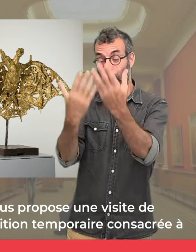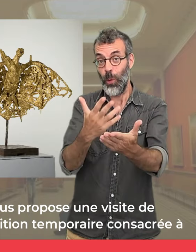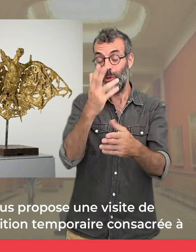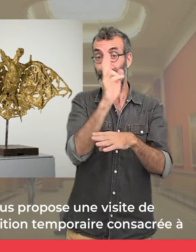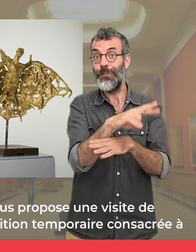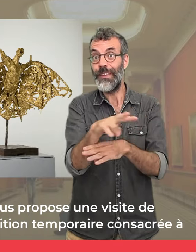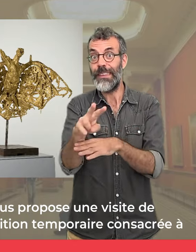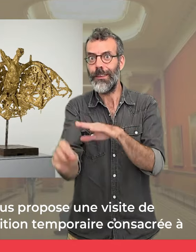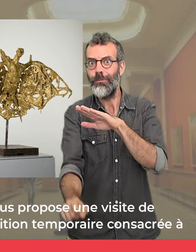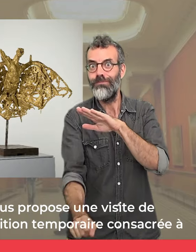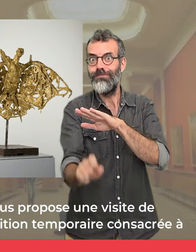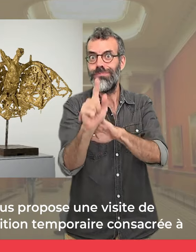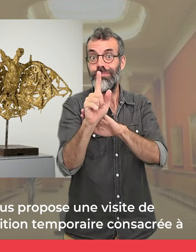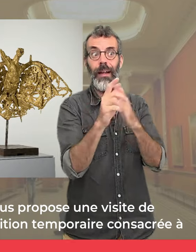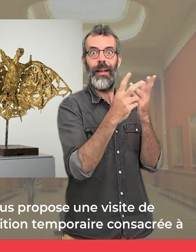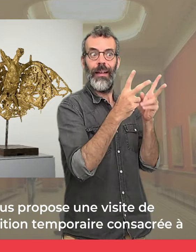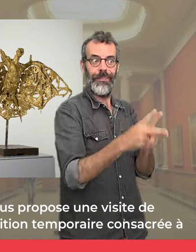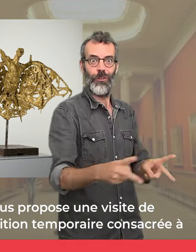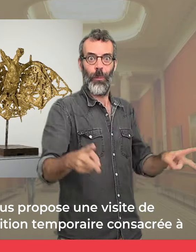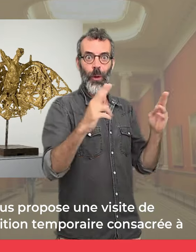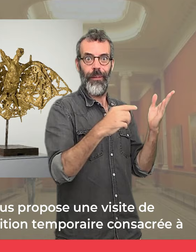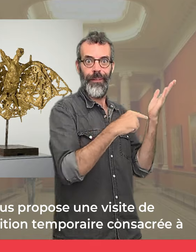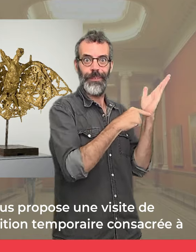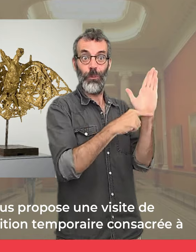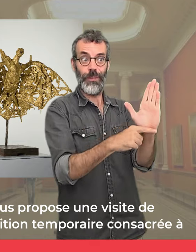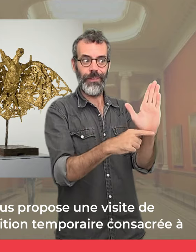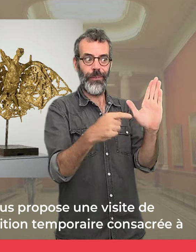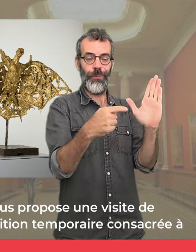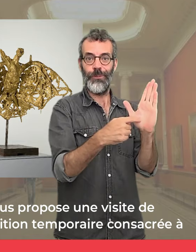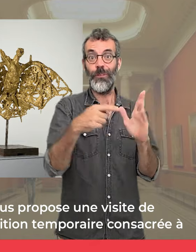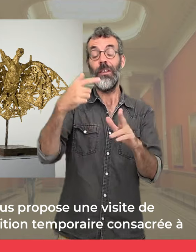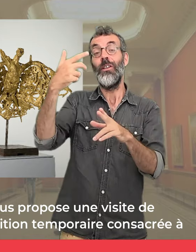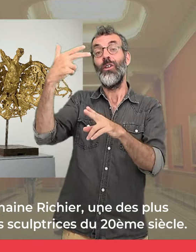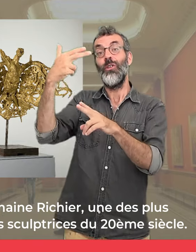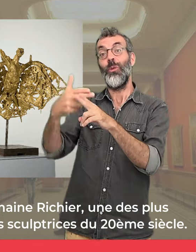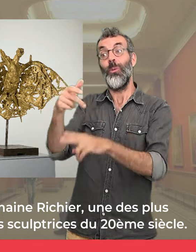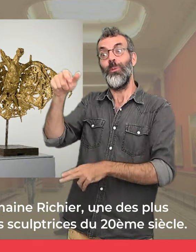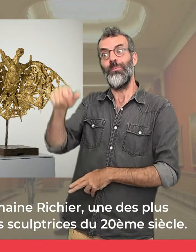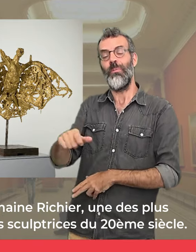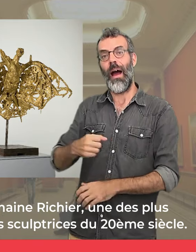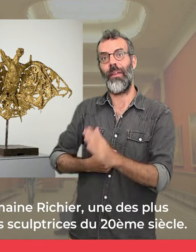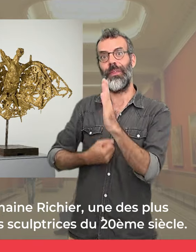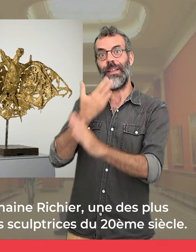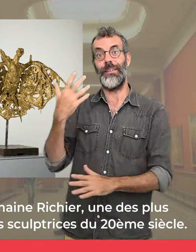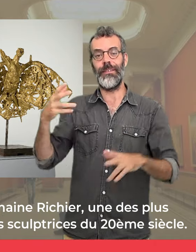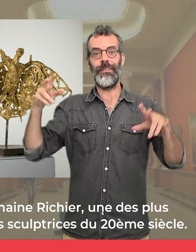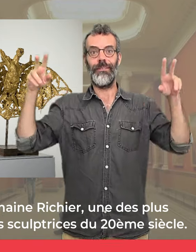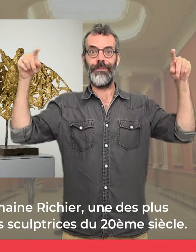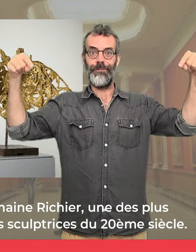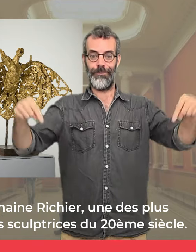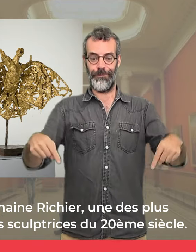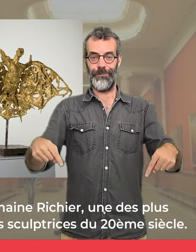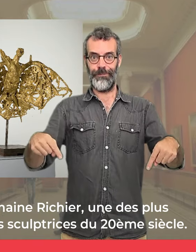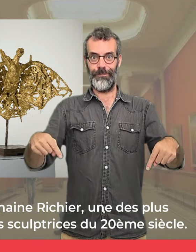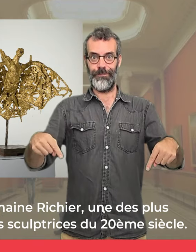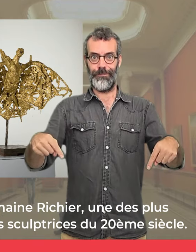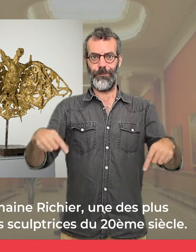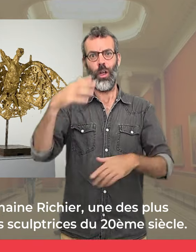vous propose une visite de l'exposition temporaire consacrée à Germain de Richier, une des plus grandes sculptrices du XXe siècle.